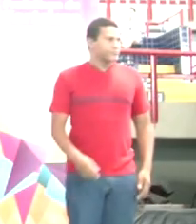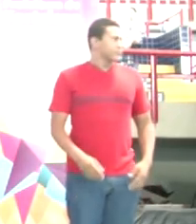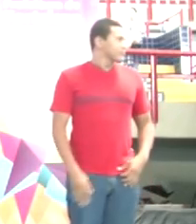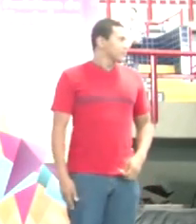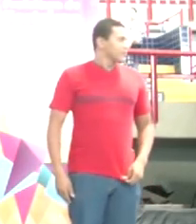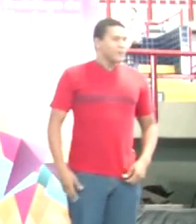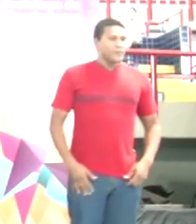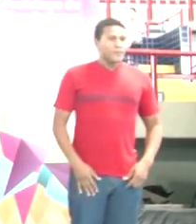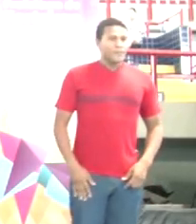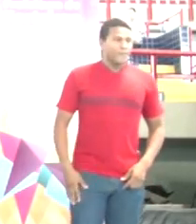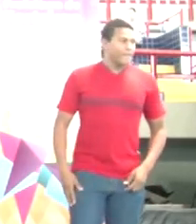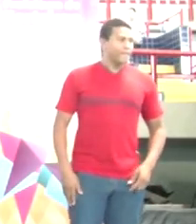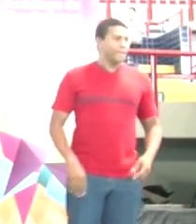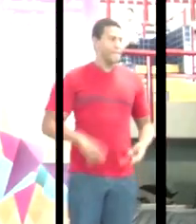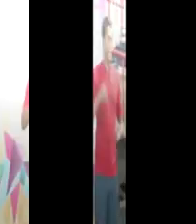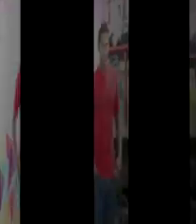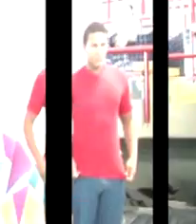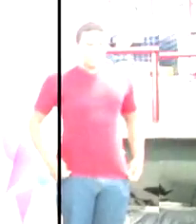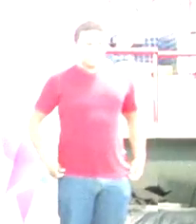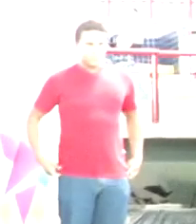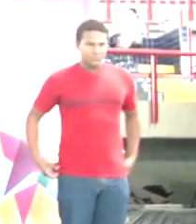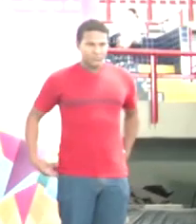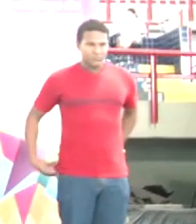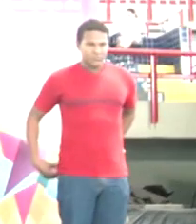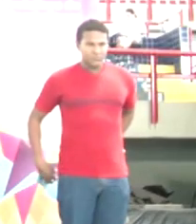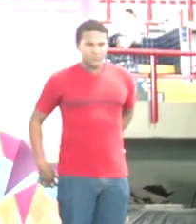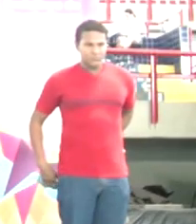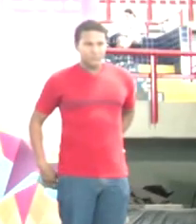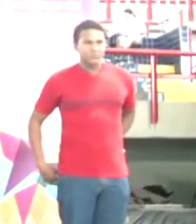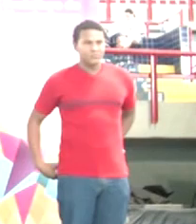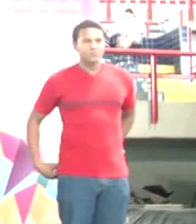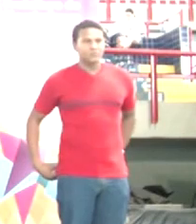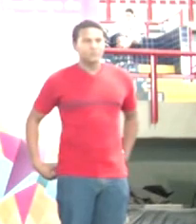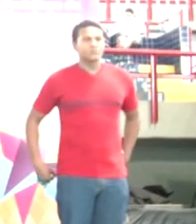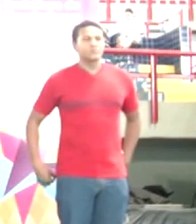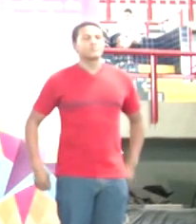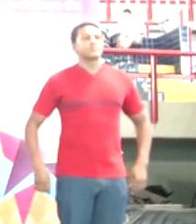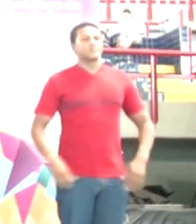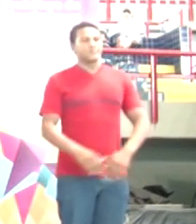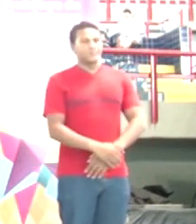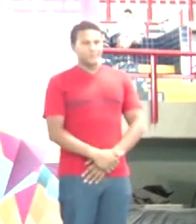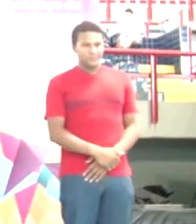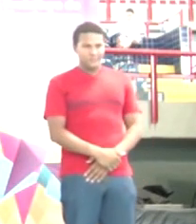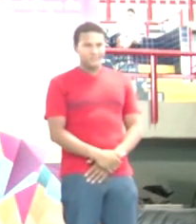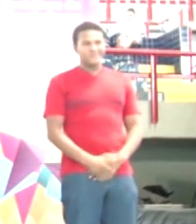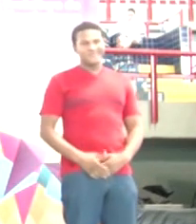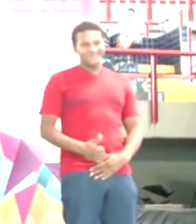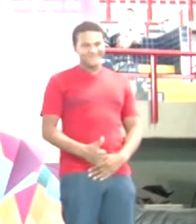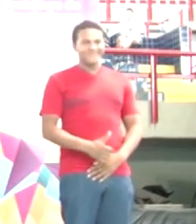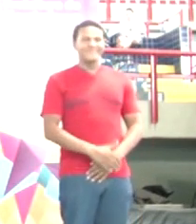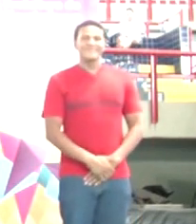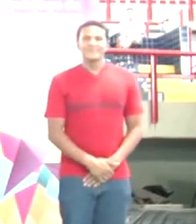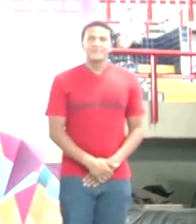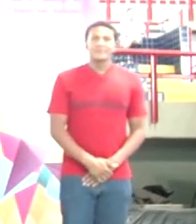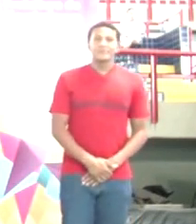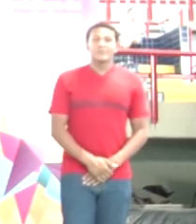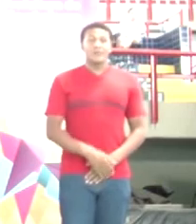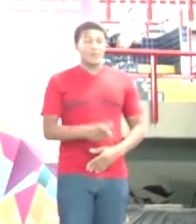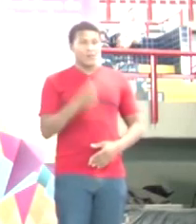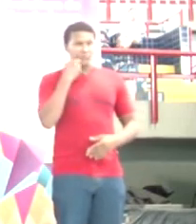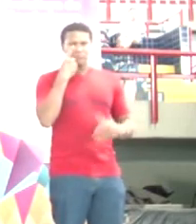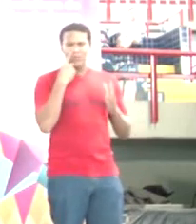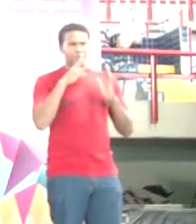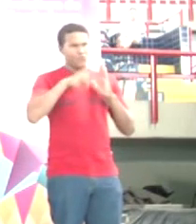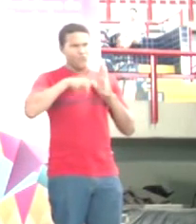E aí vamos à questão de número 2. Galera, e eu vou ler o texto e eu quero que você marque